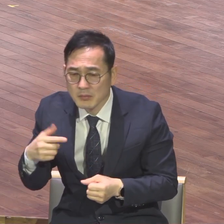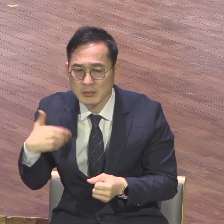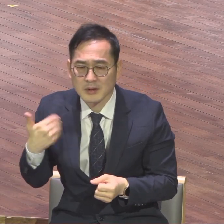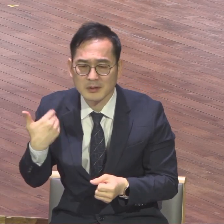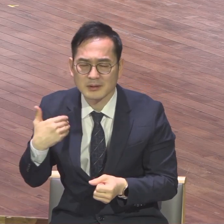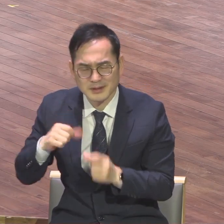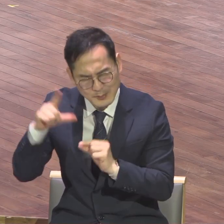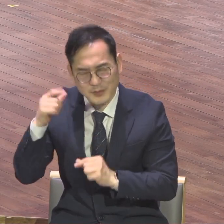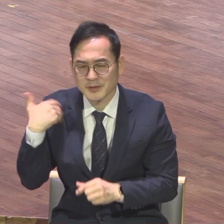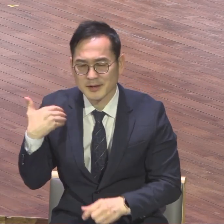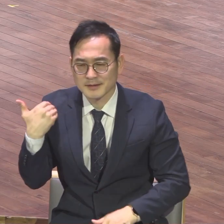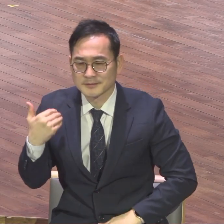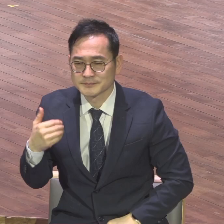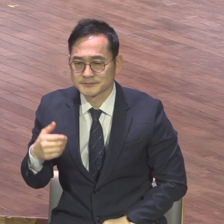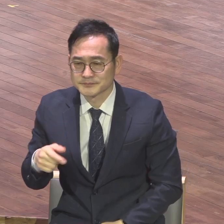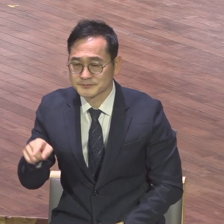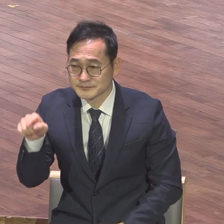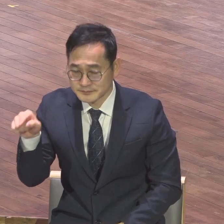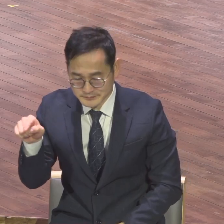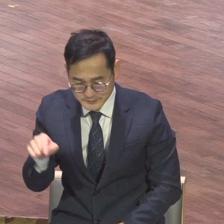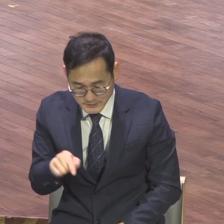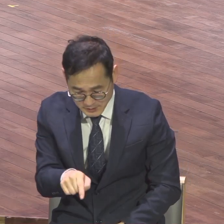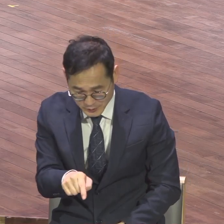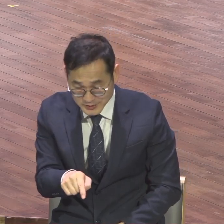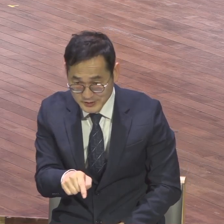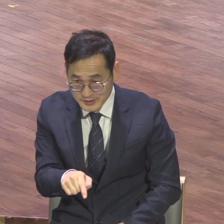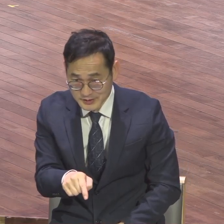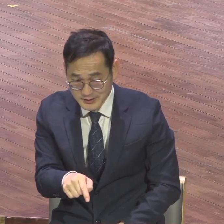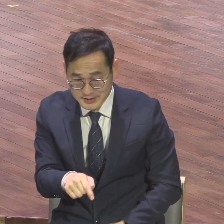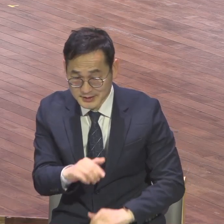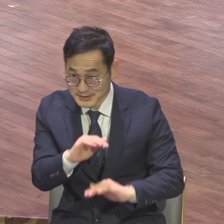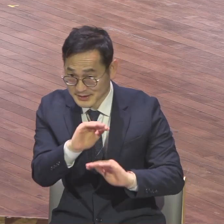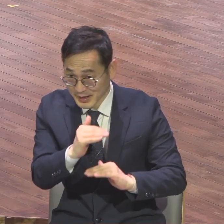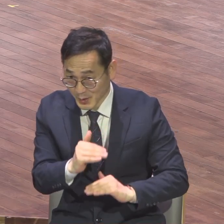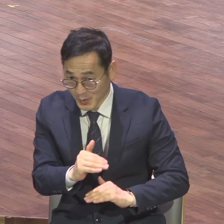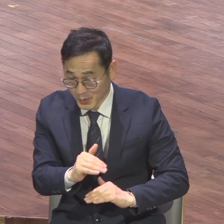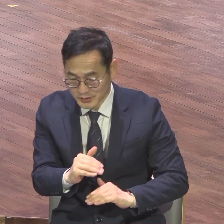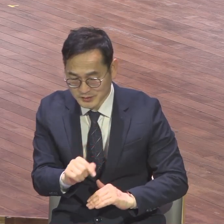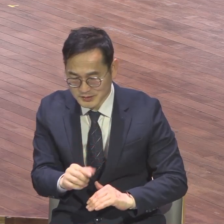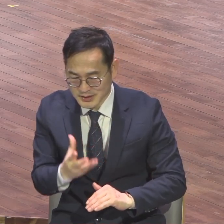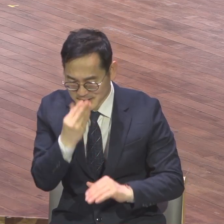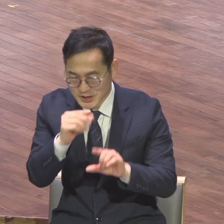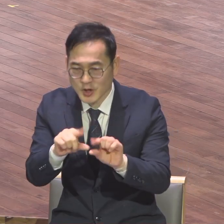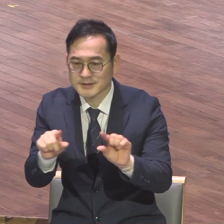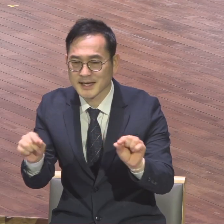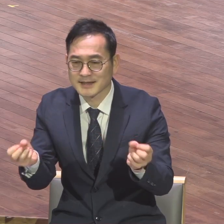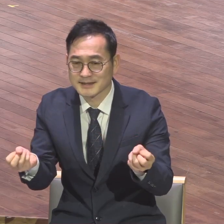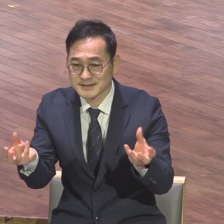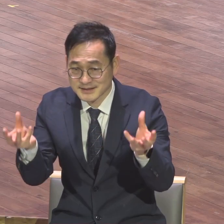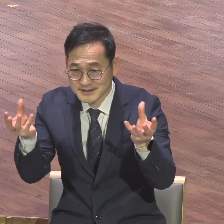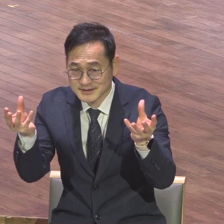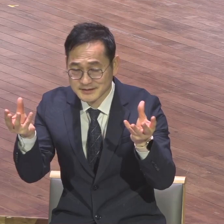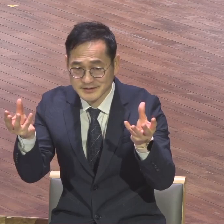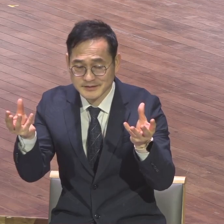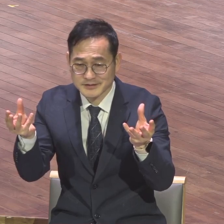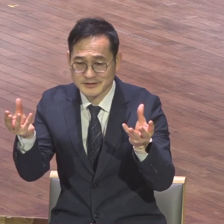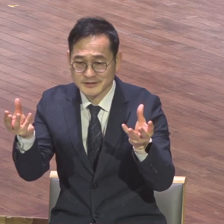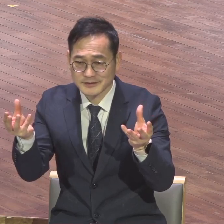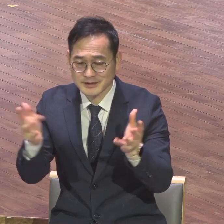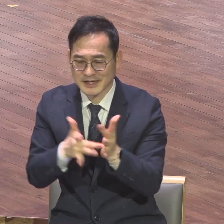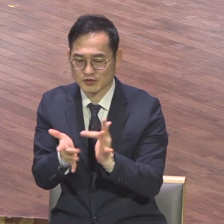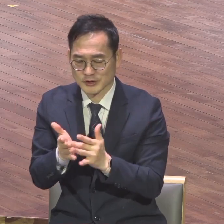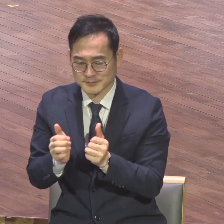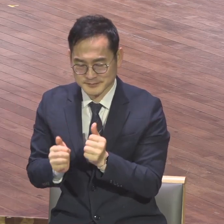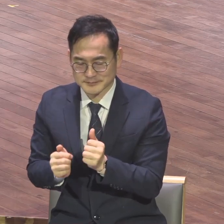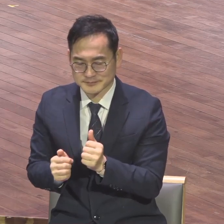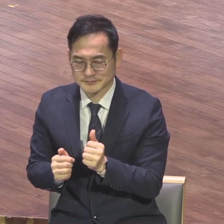본문에 기록된 최후의 만찬이 이거 함께 성찬식은 직접적인 관련이 있어요. 예수님께서